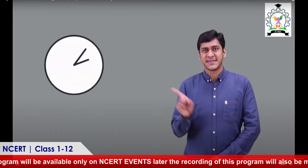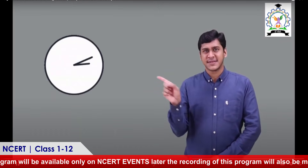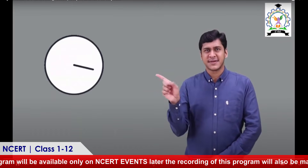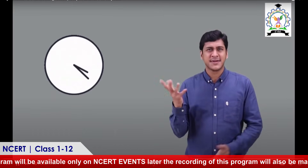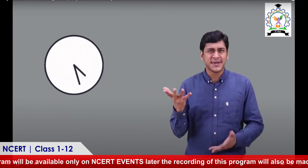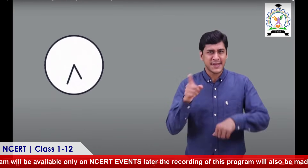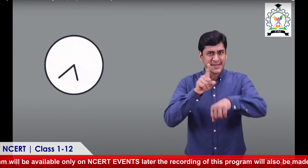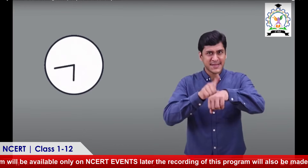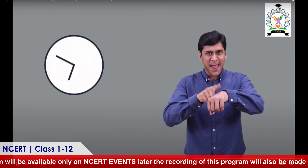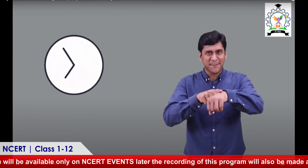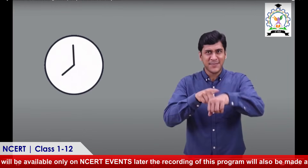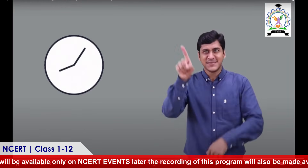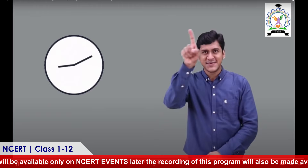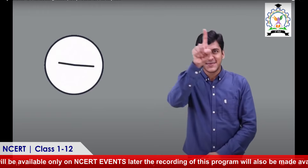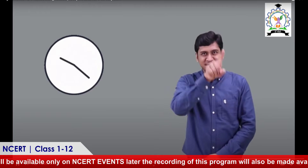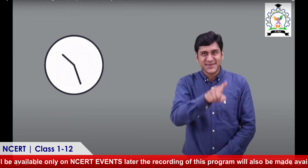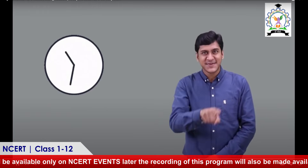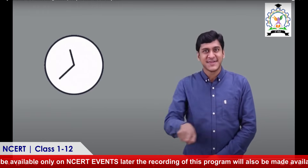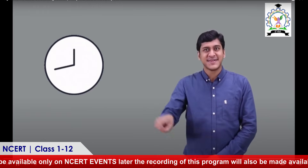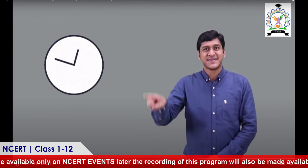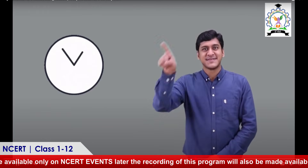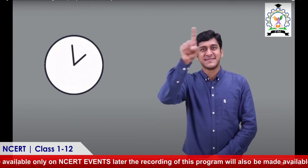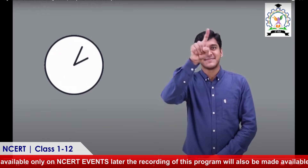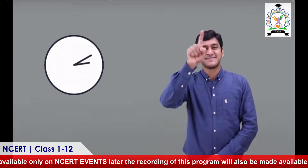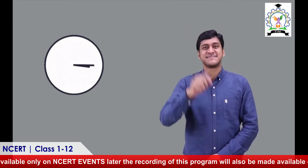यह घड़ी है जो गोल है।